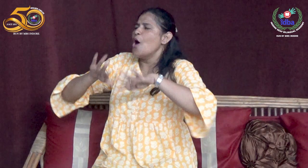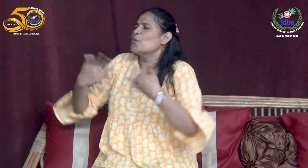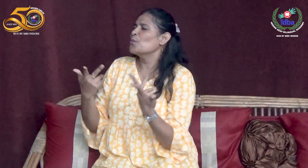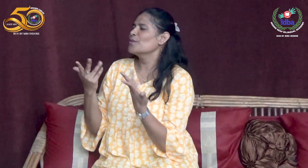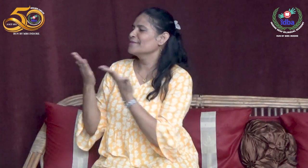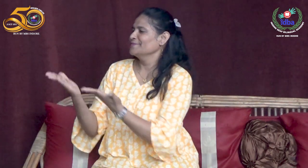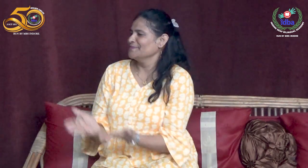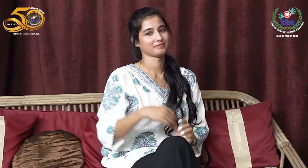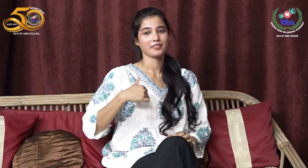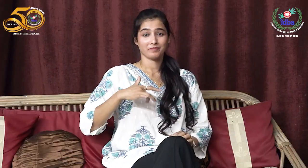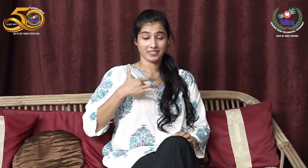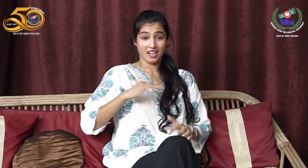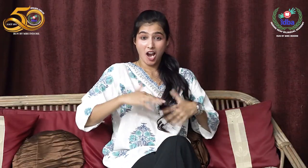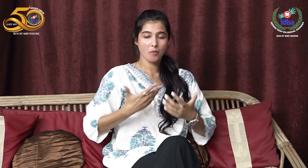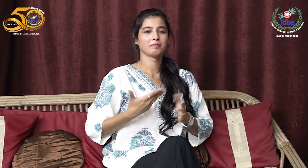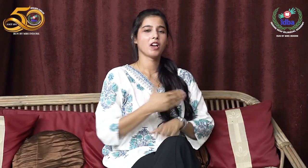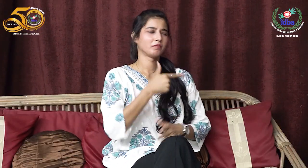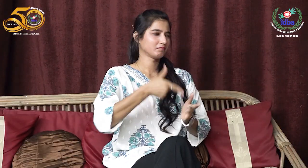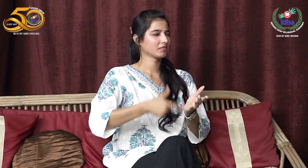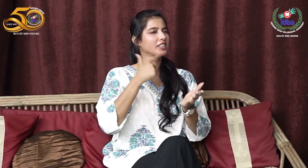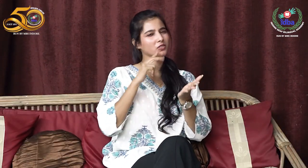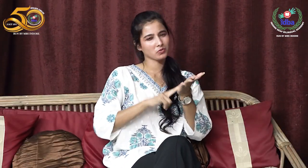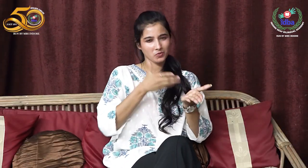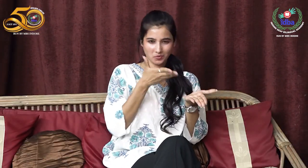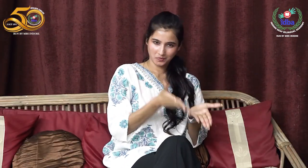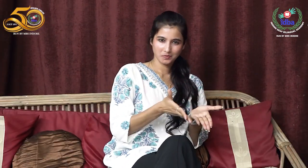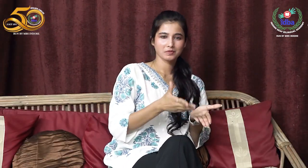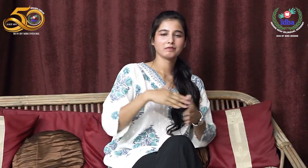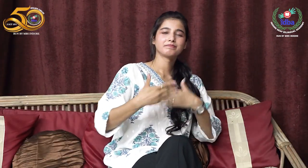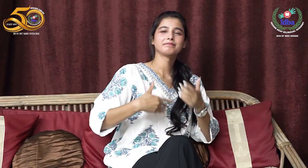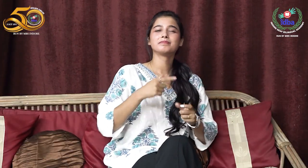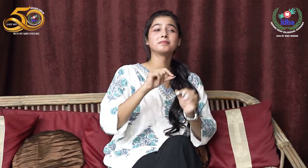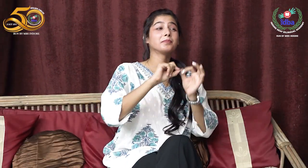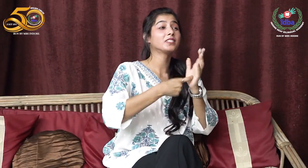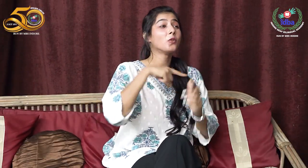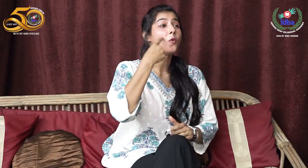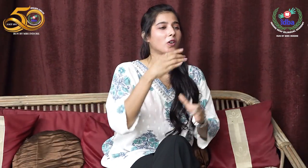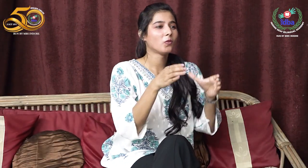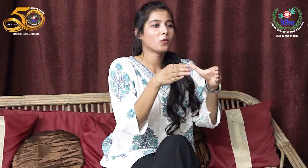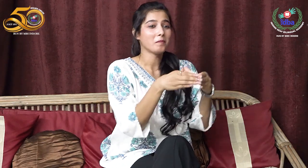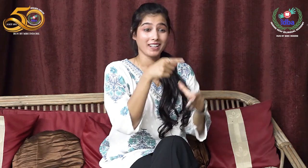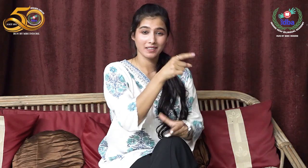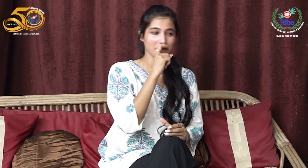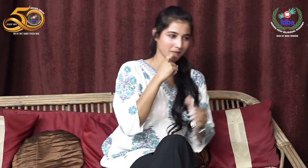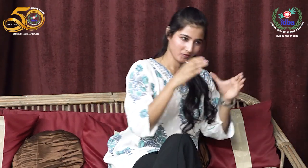तो आपके आपके हस्बैंड से शादी कैसे हुई? जी हाँ, मैं जो है इंदौर में ही यहाँ पढ़ती थी तब।